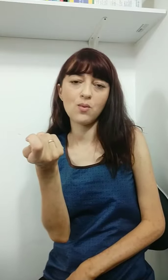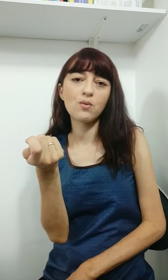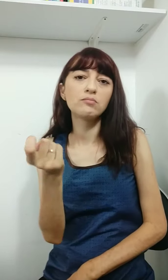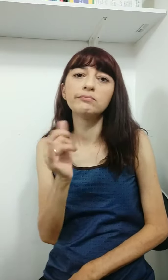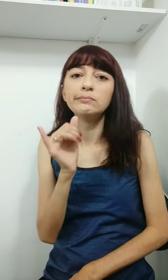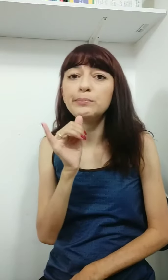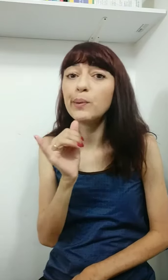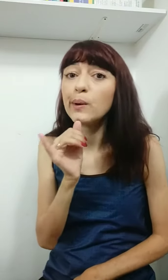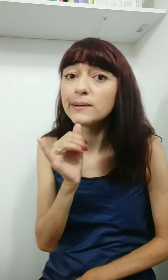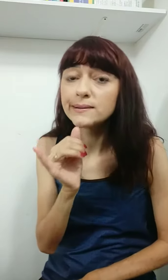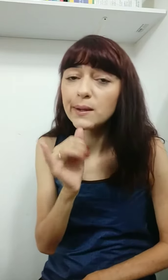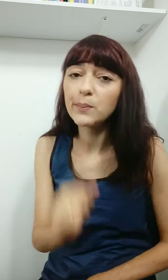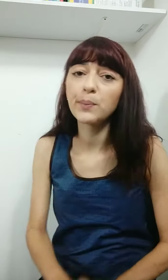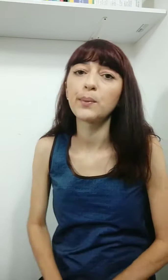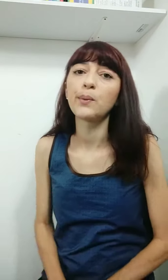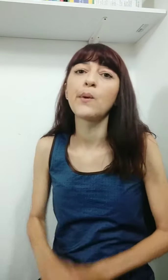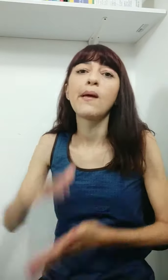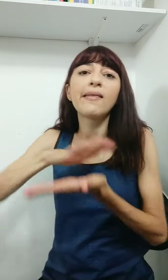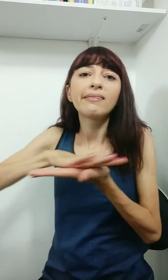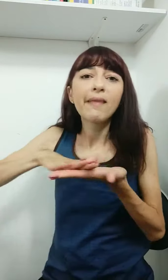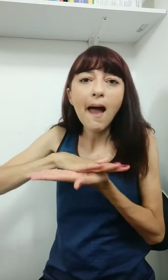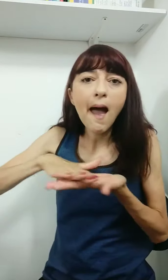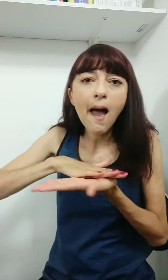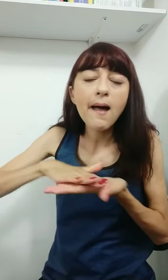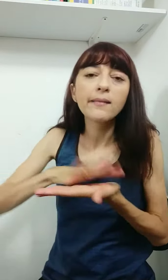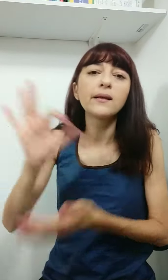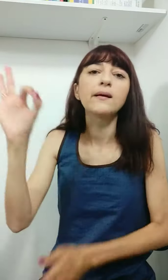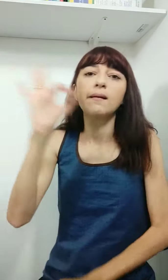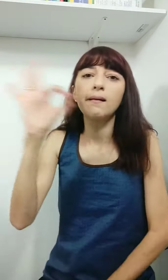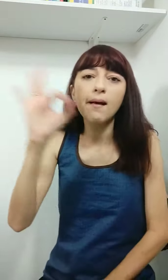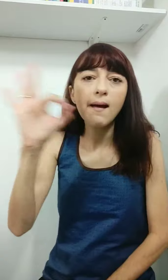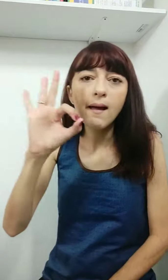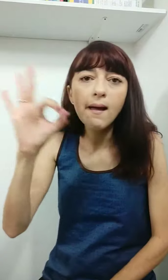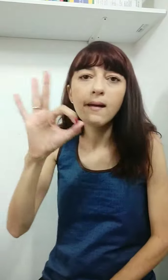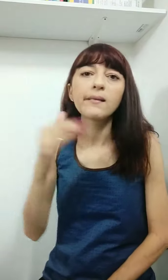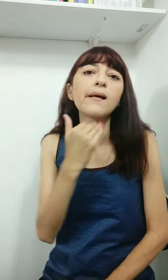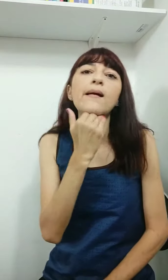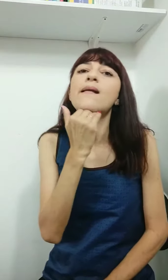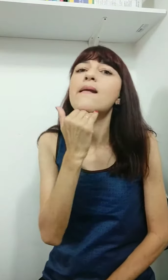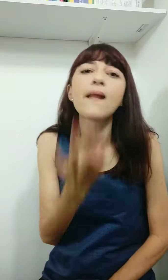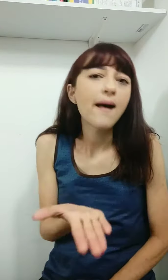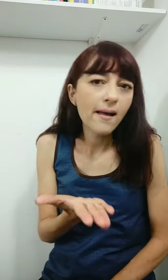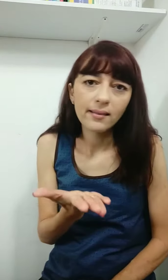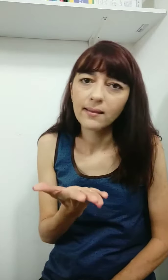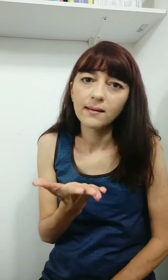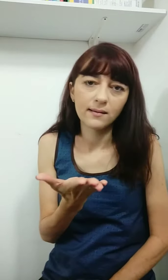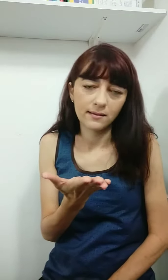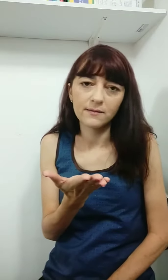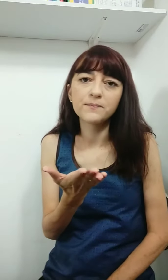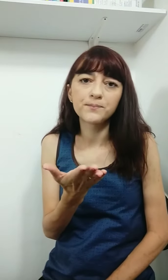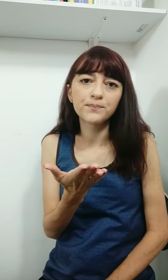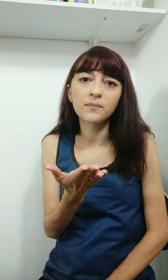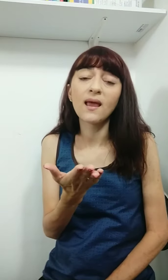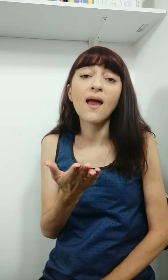mesmo sinal. Por exemplo, olhem só, olha o sinal de nada e nada. É o mesmo sinal. Algumas pessoas também utilizam